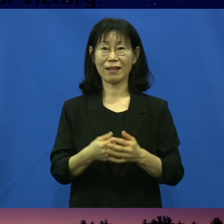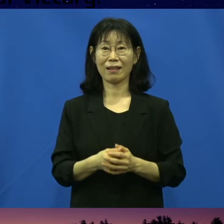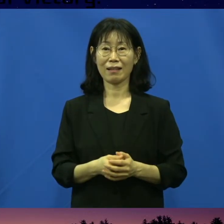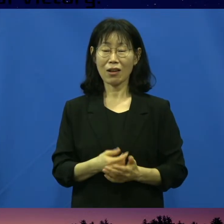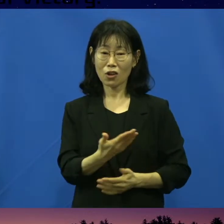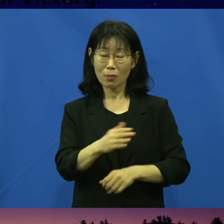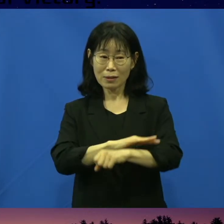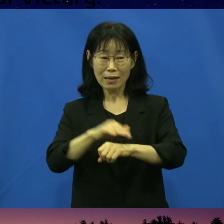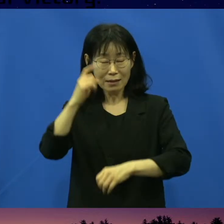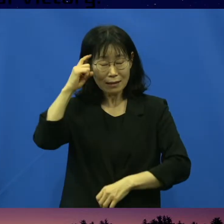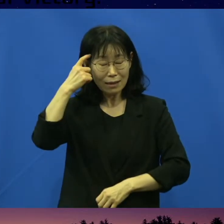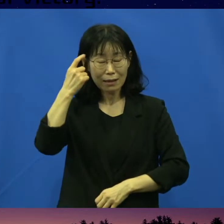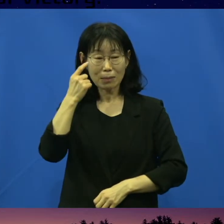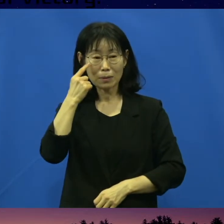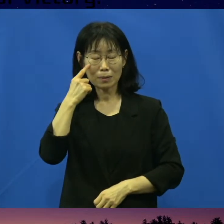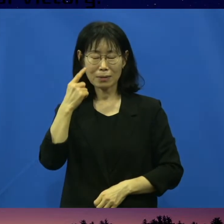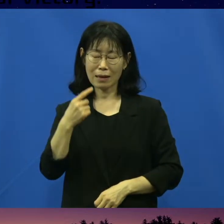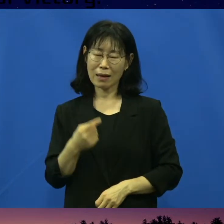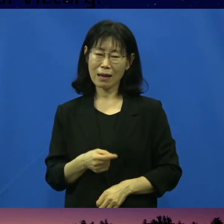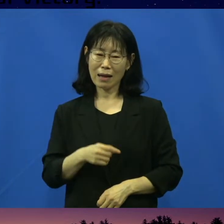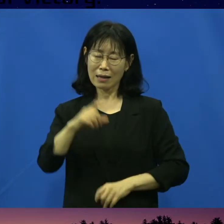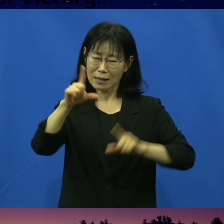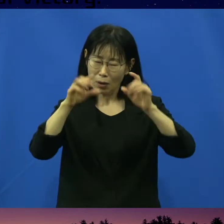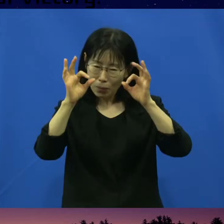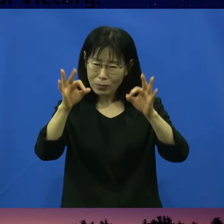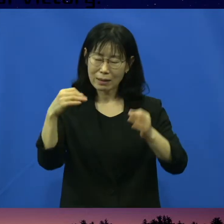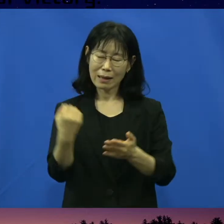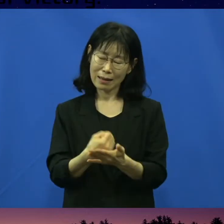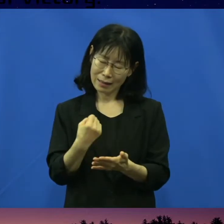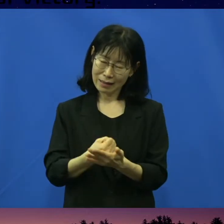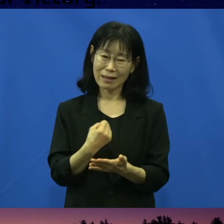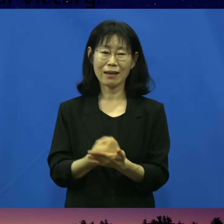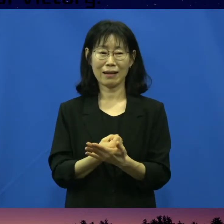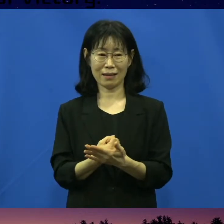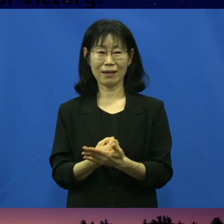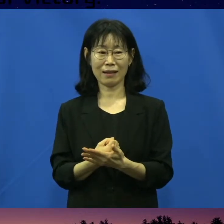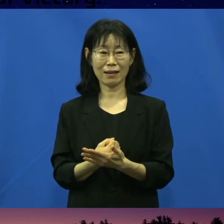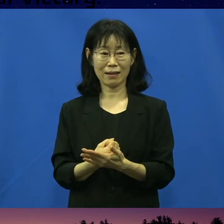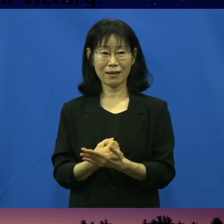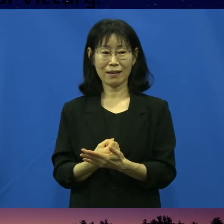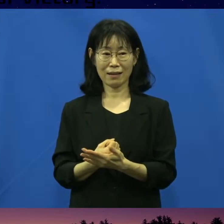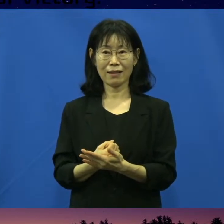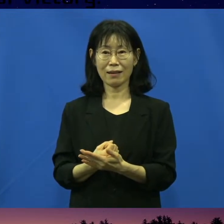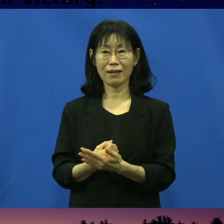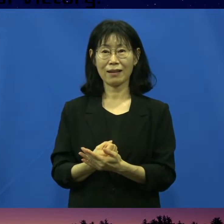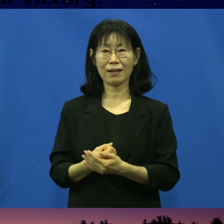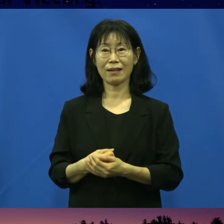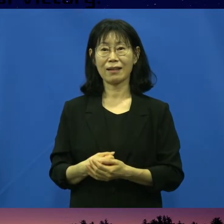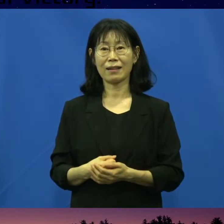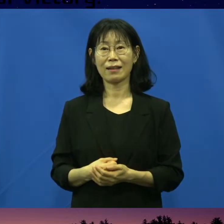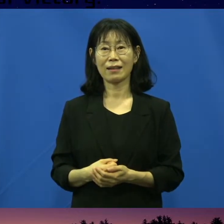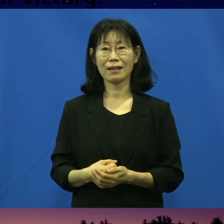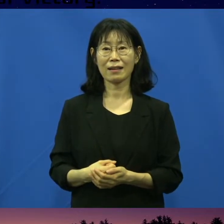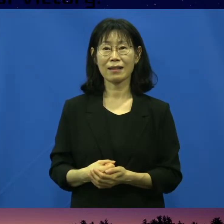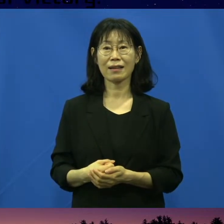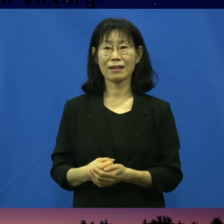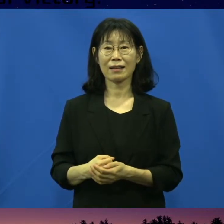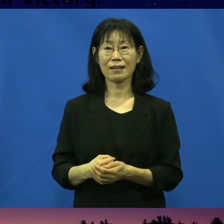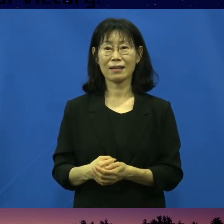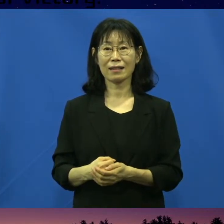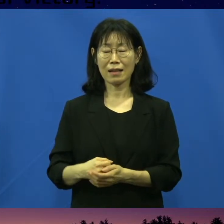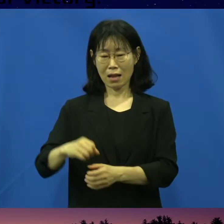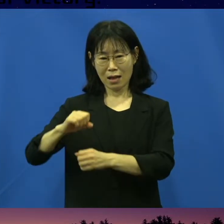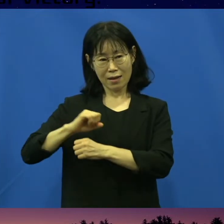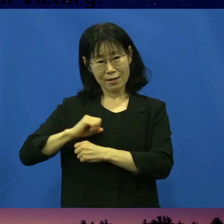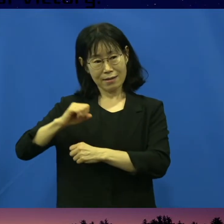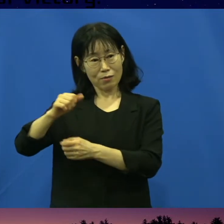되시죠, 여러분? 그죠? 안타까운 거죠. 그는 여전히 자신의 치유의 방법이나 길이 자신에게 있다고 믿는